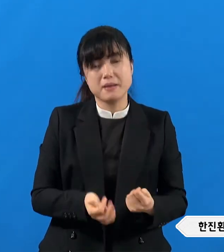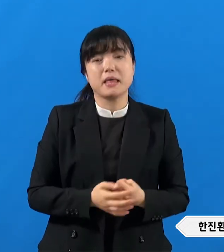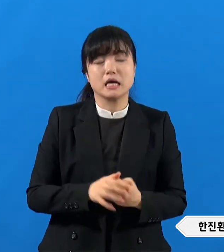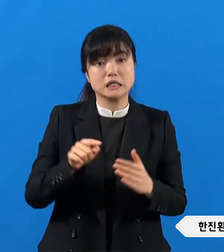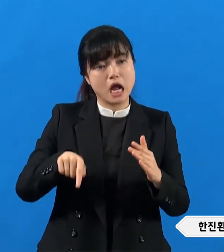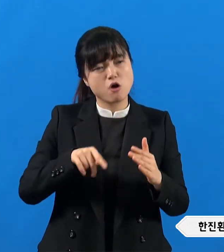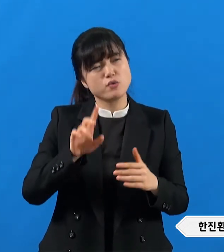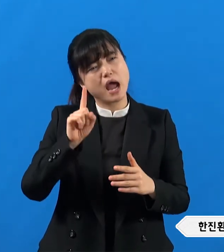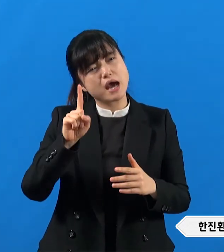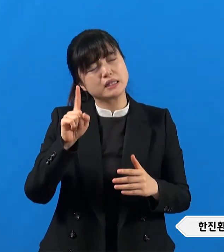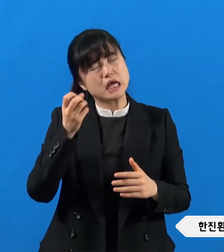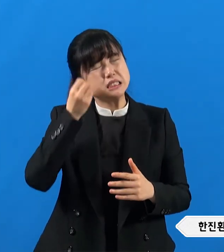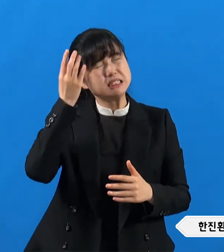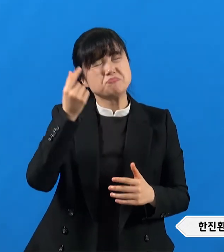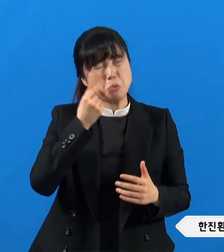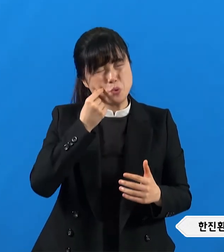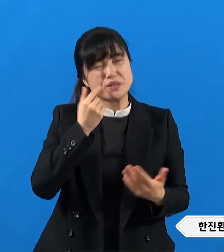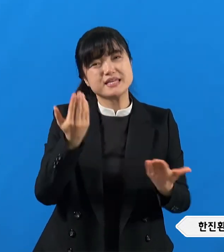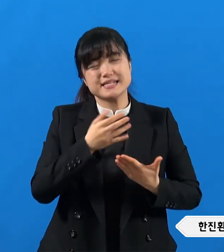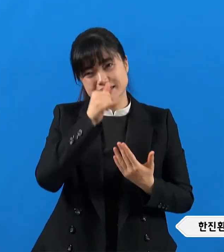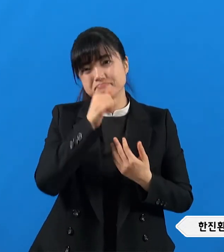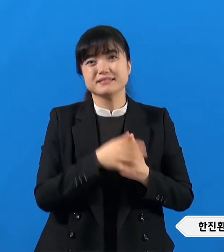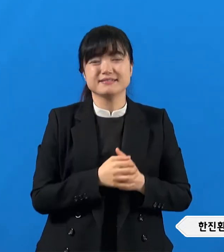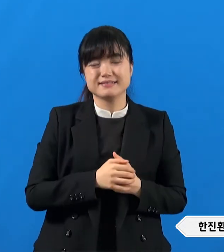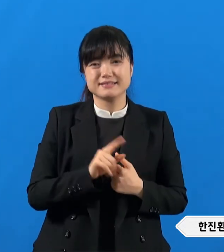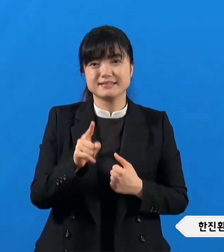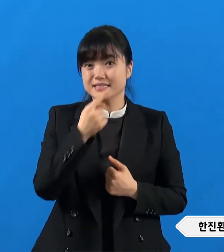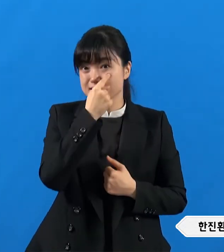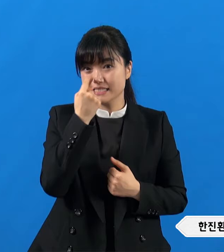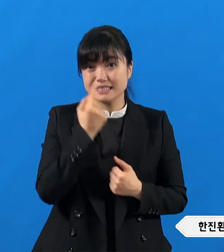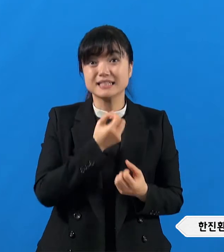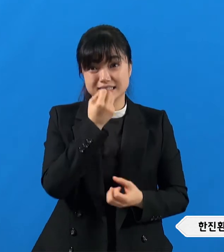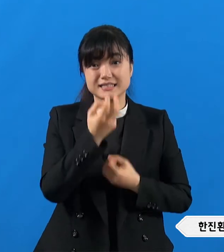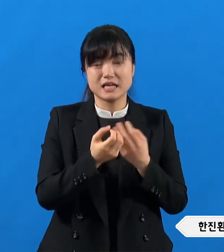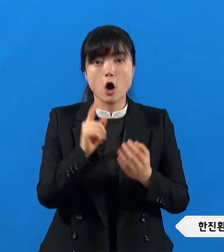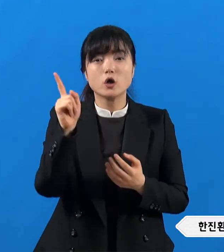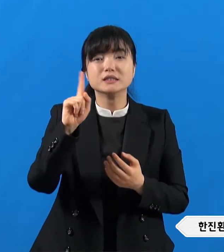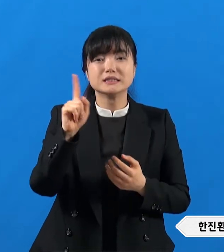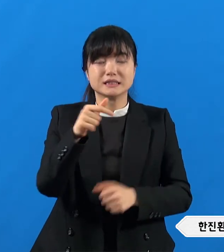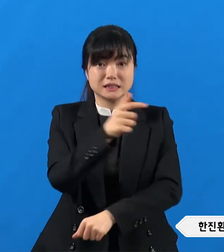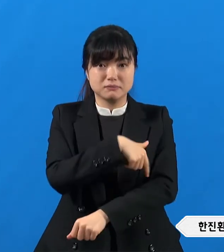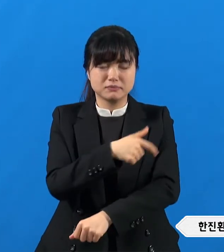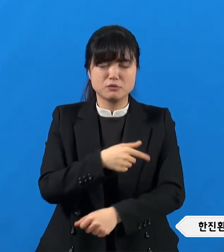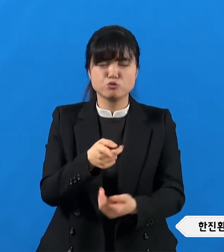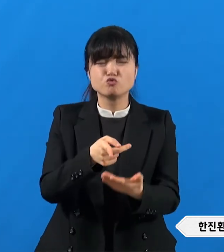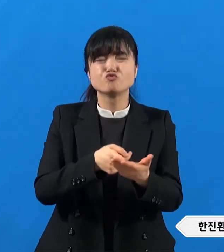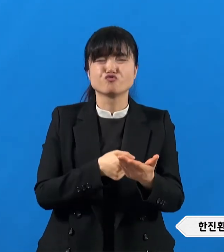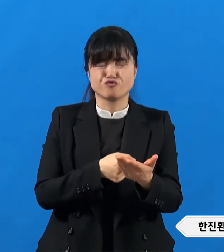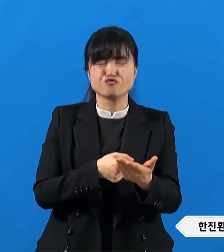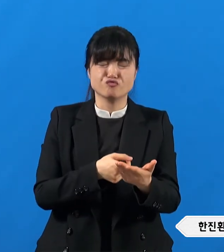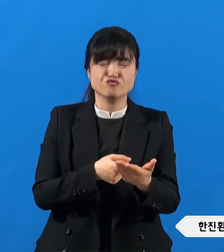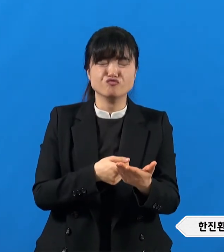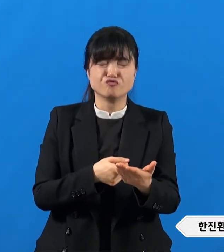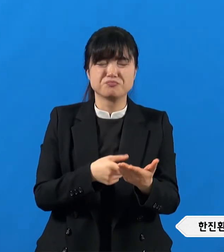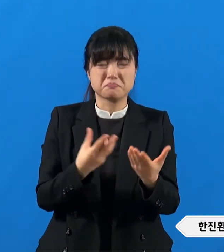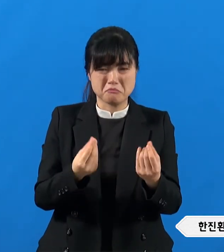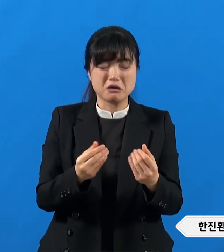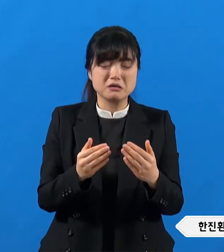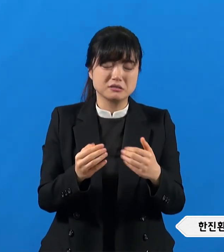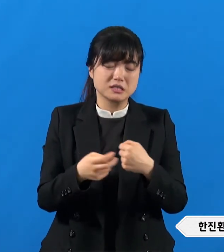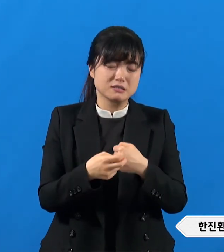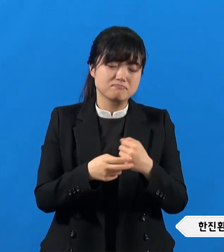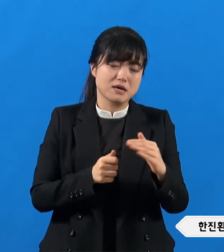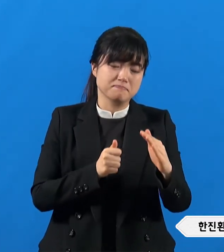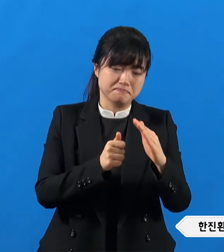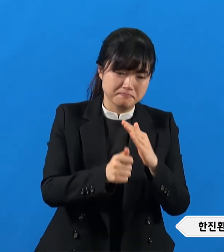가지는 지금도 잊혀지지 않습니다. 어떤 집사님이 수술을 했다고 해서 신망을 갖는데 집사님